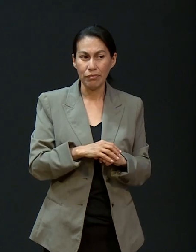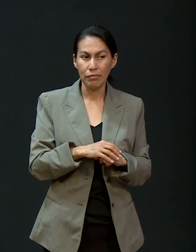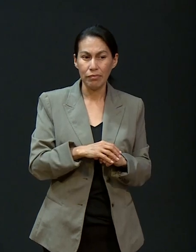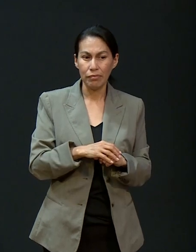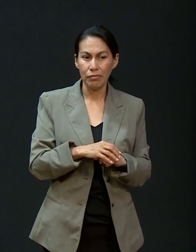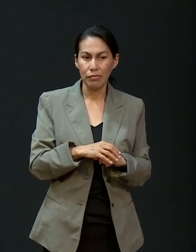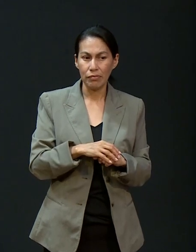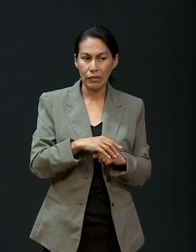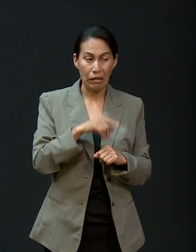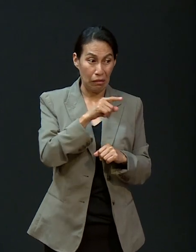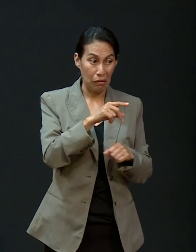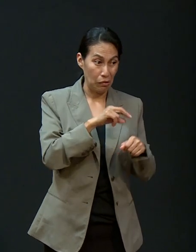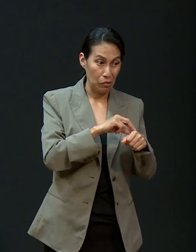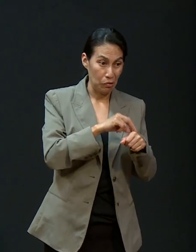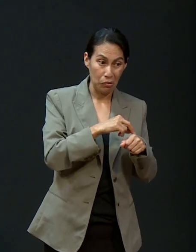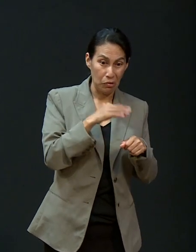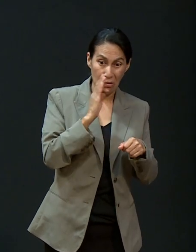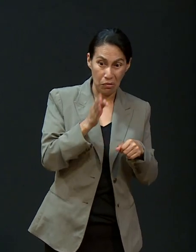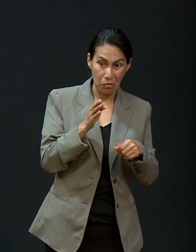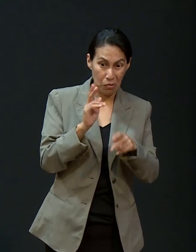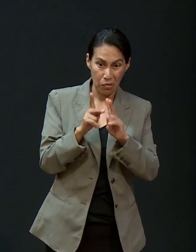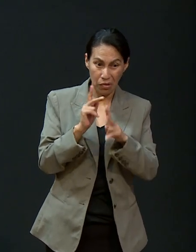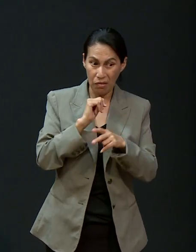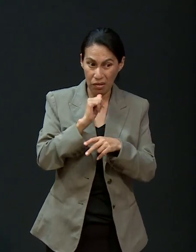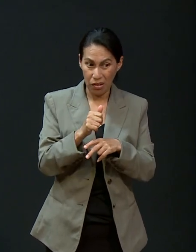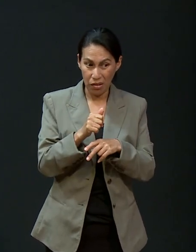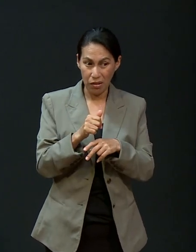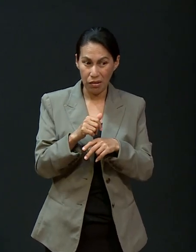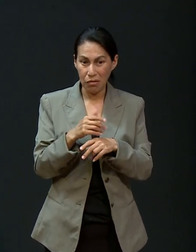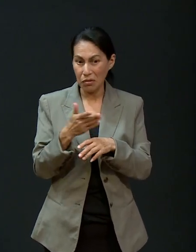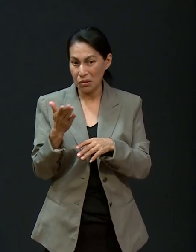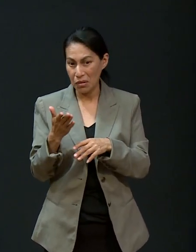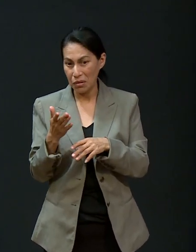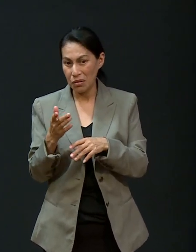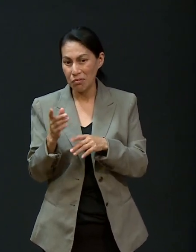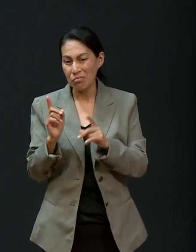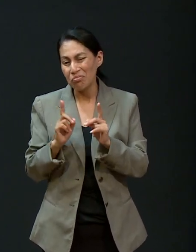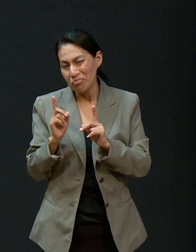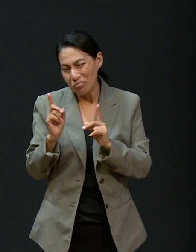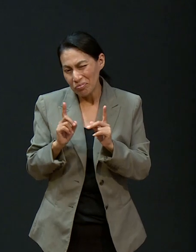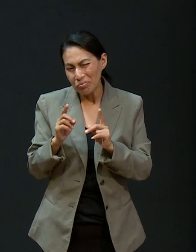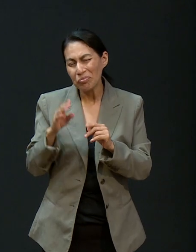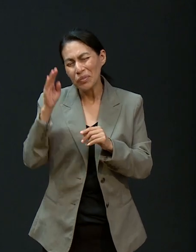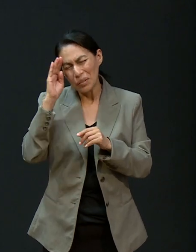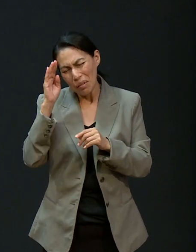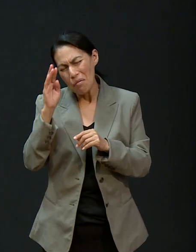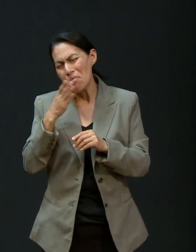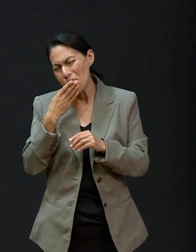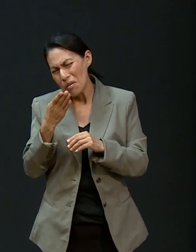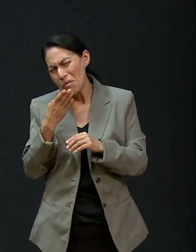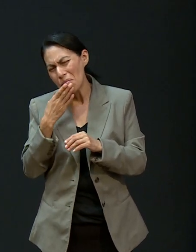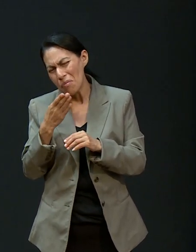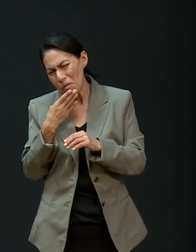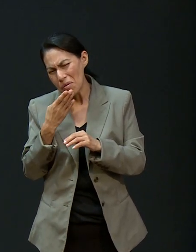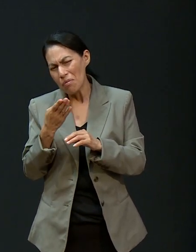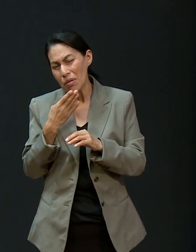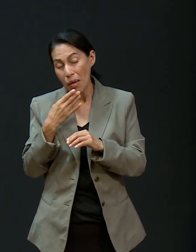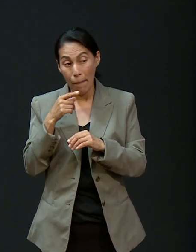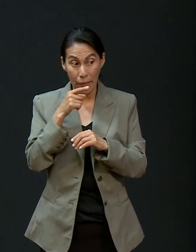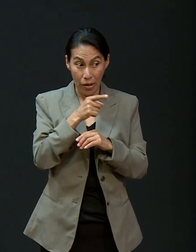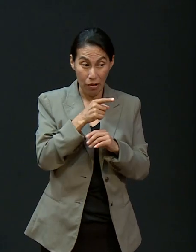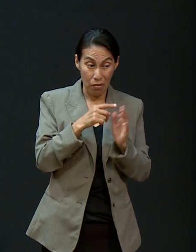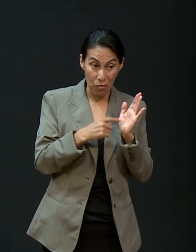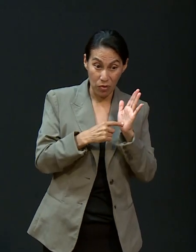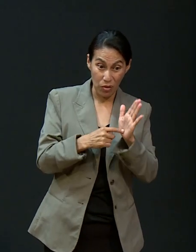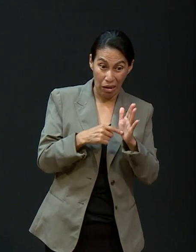estaba pasando con su hijo. De alguna manera se hubieran mantenido así, bueno, va a mejorar, a lo mejor. Pero ese médico